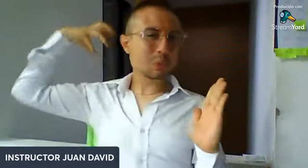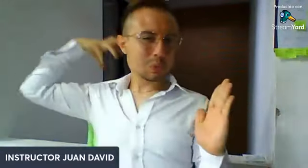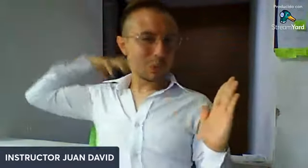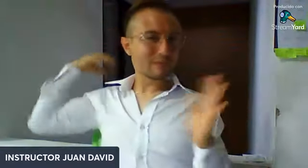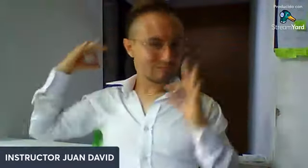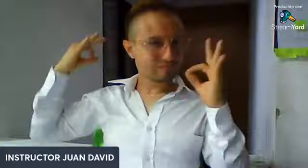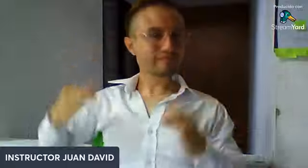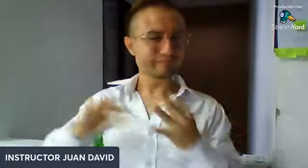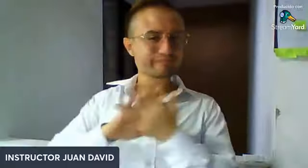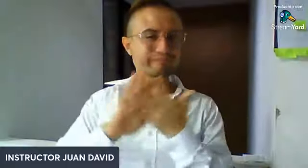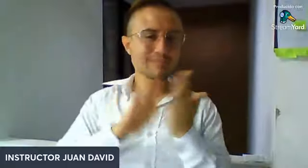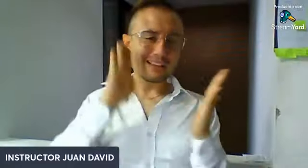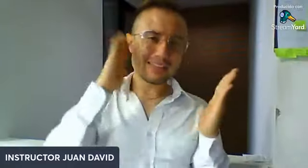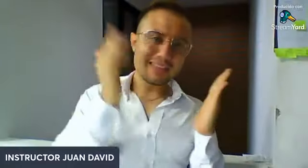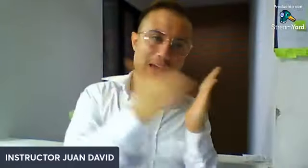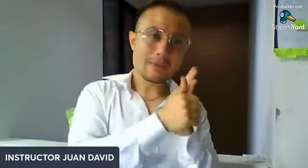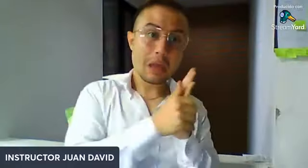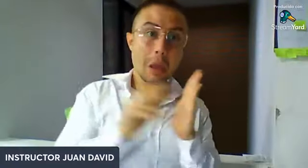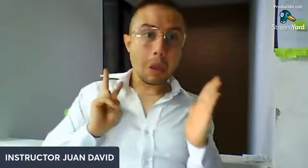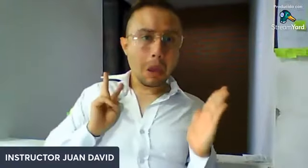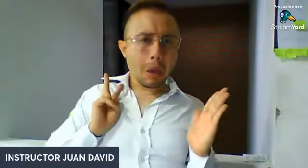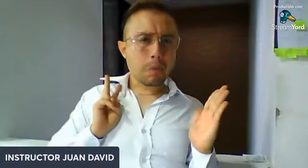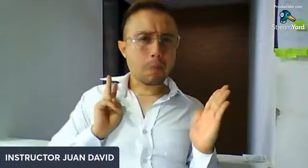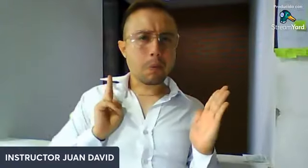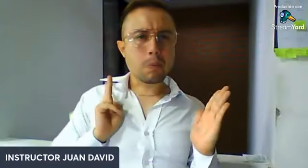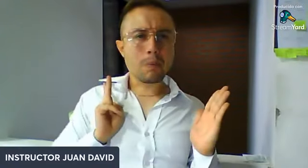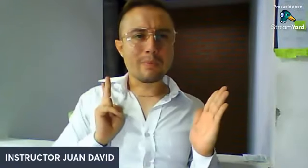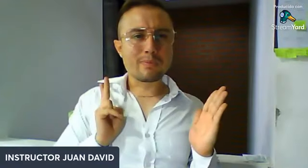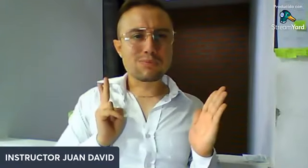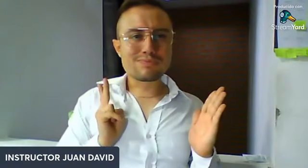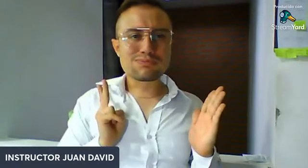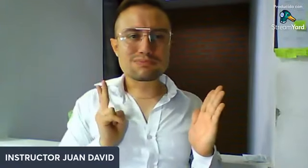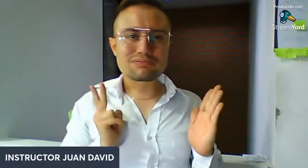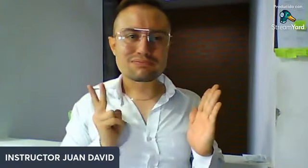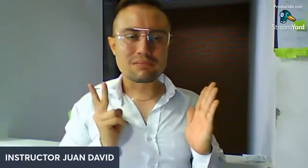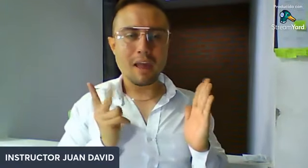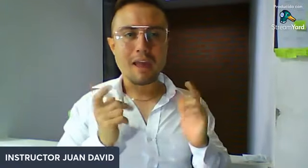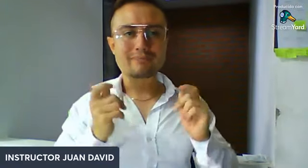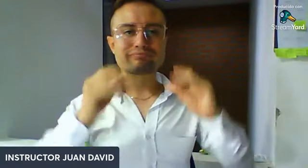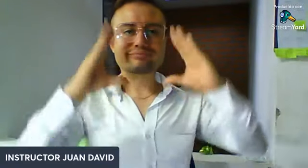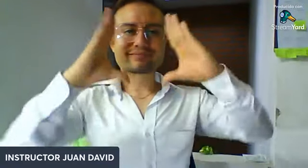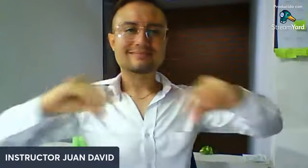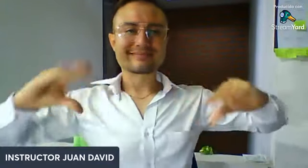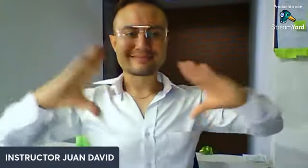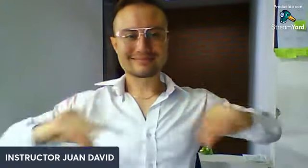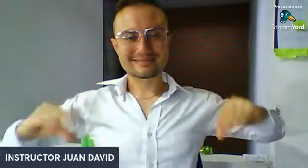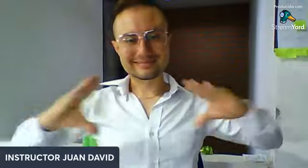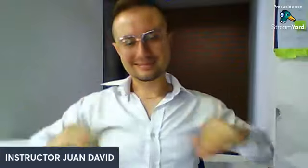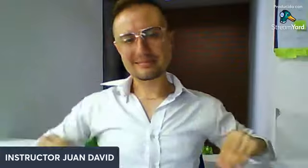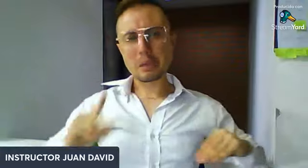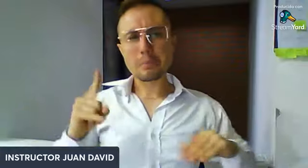Sí, es una seña que es antigua, pero sí, como tal sí existe. A lo largo del tiempo fue evolucionando y cambió a